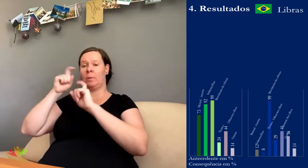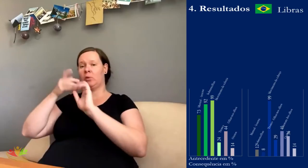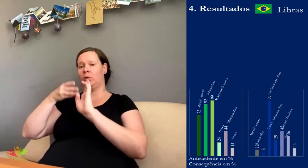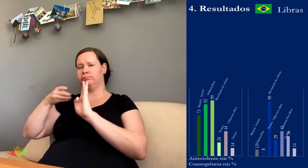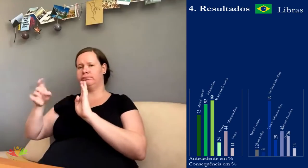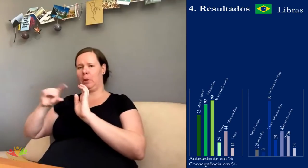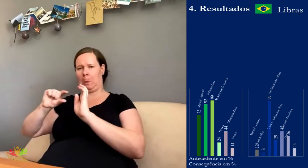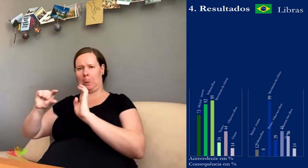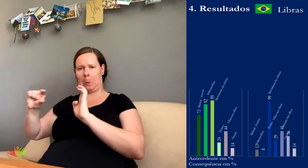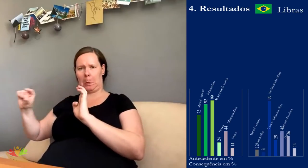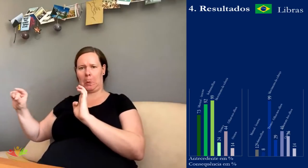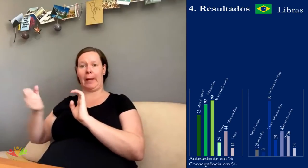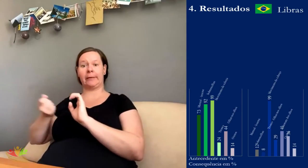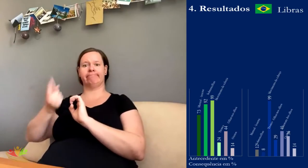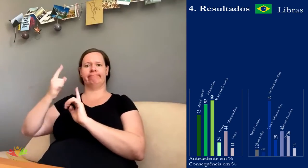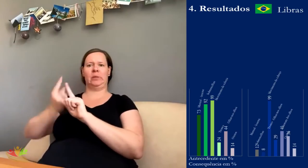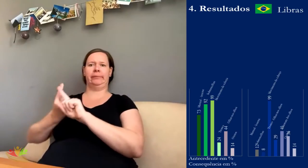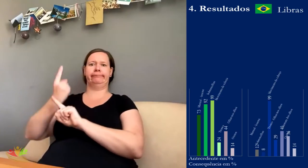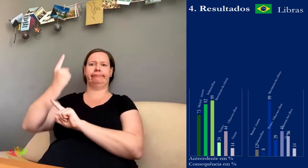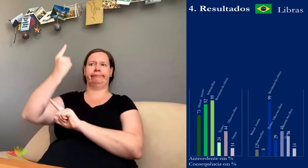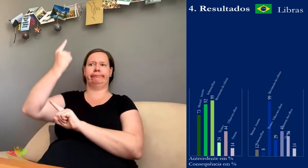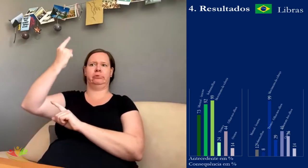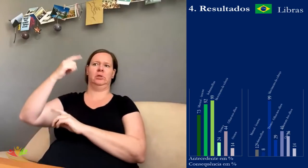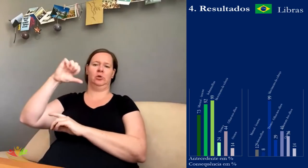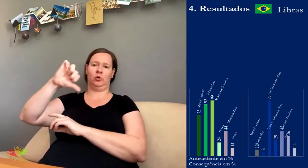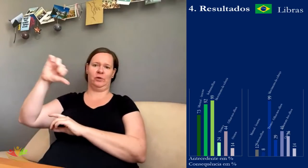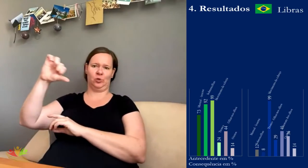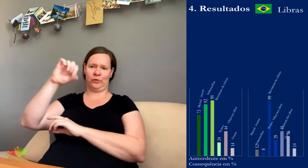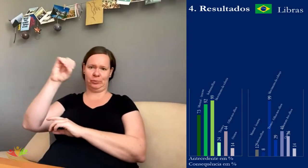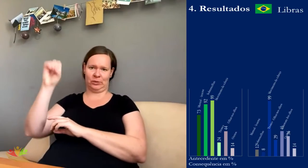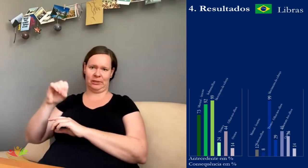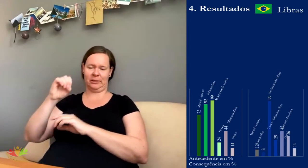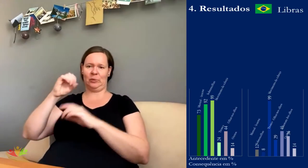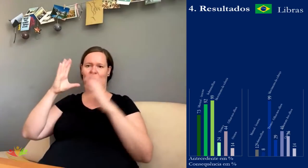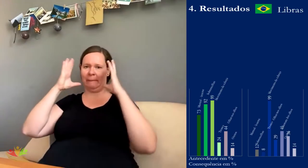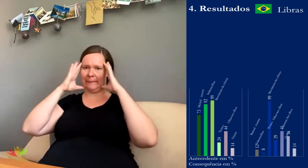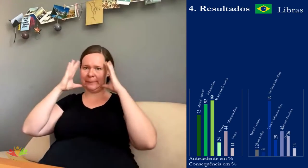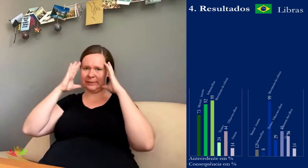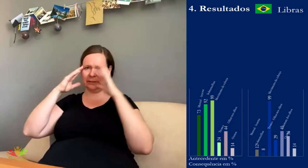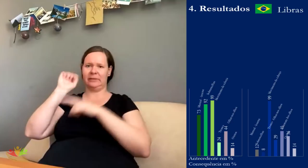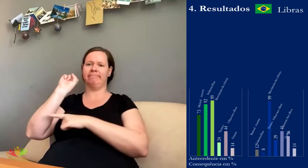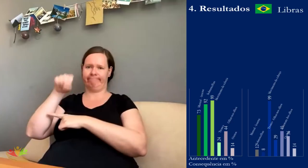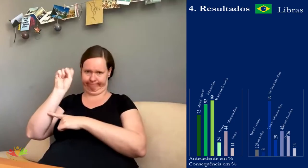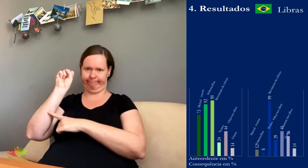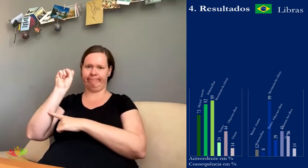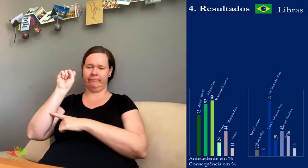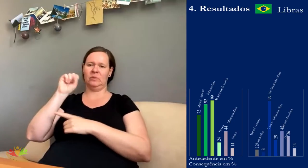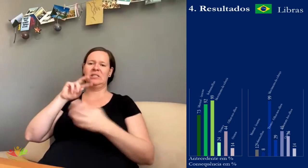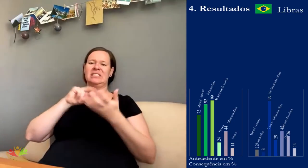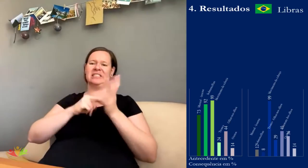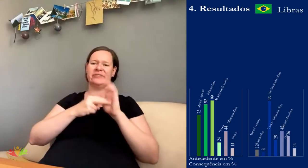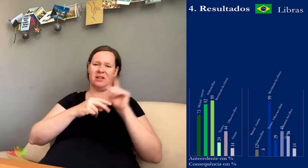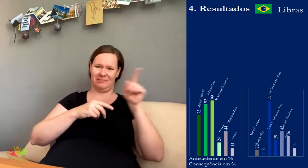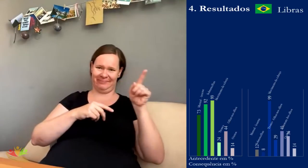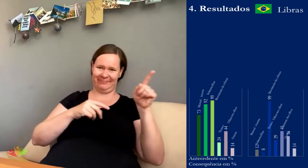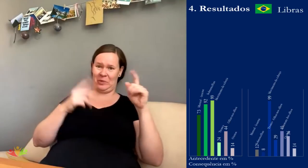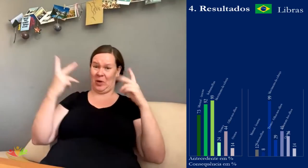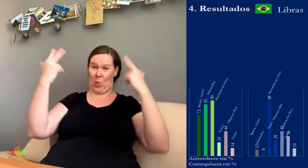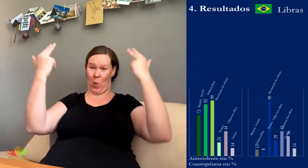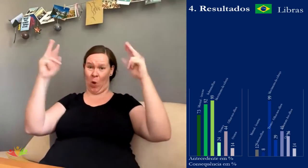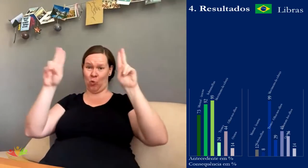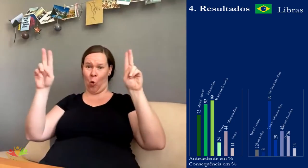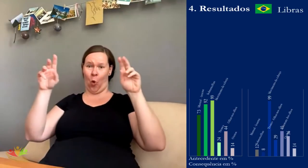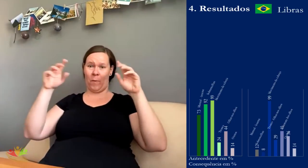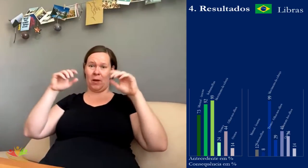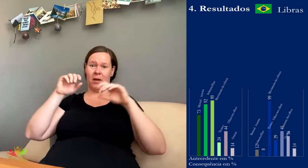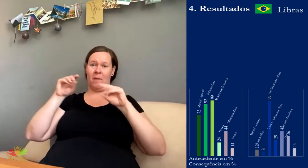Nas orações consequentes, essa barra em azul mostra que nós temos um sinal, mas só 12% dos participantes